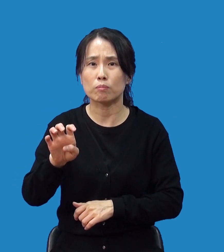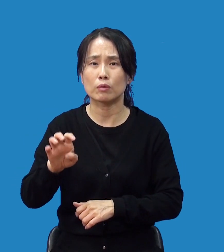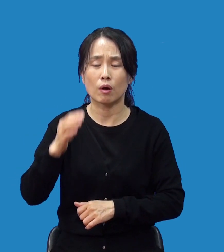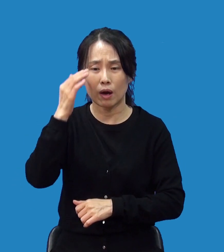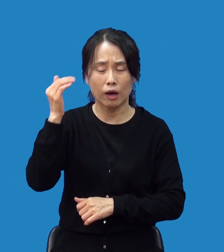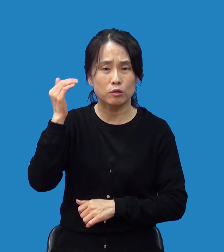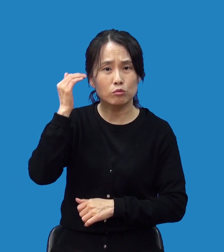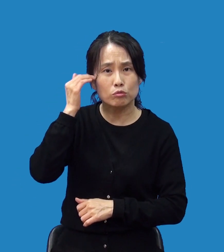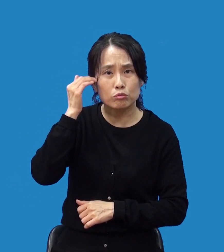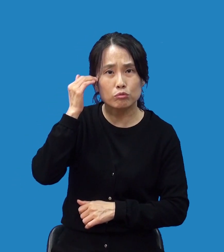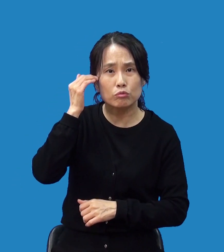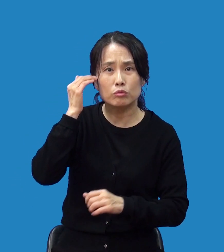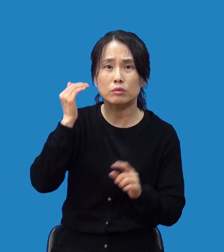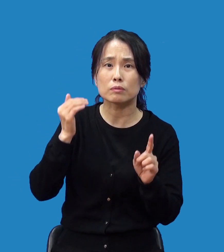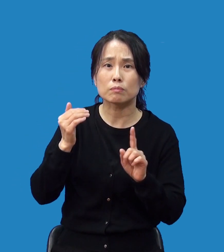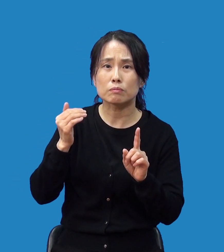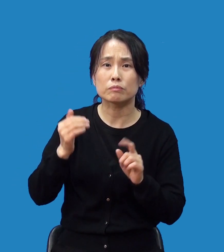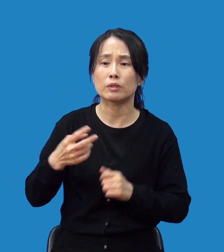우리나라에까지도요,